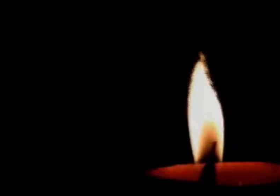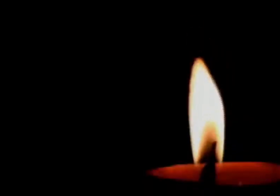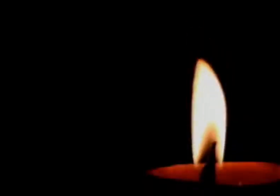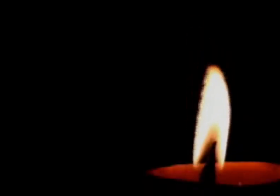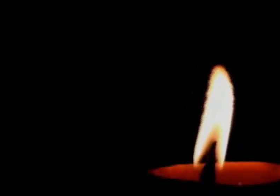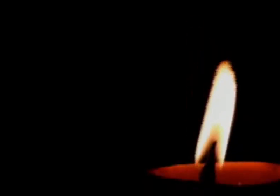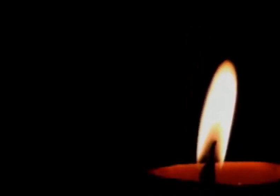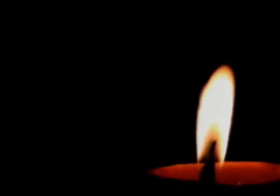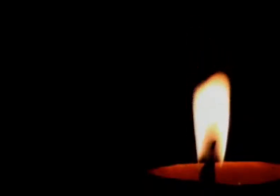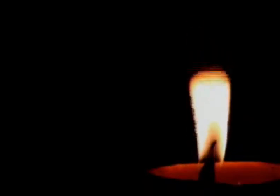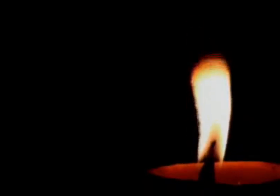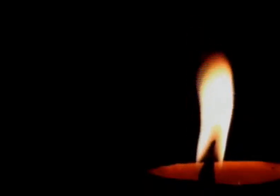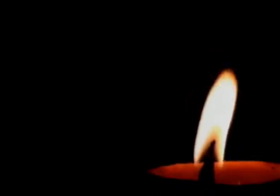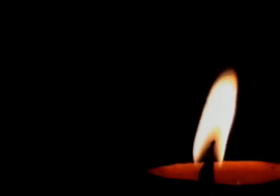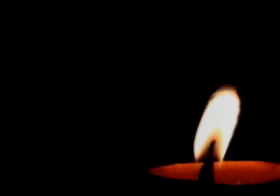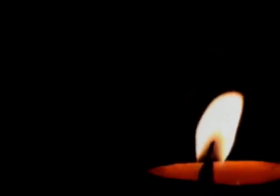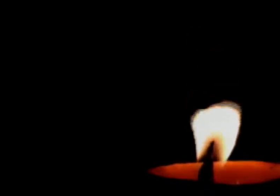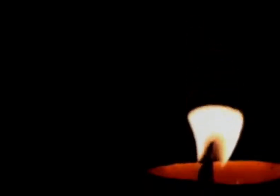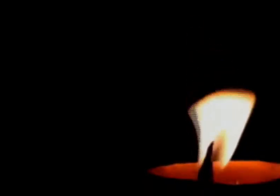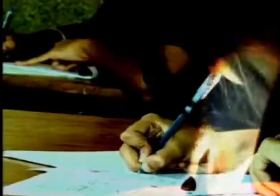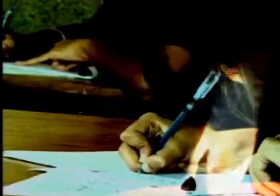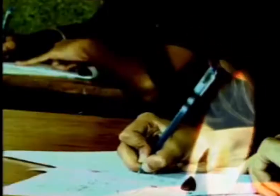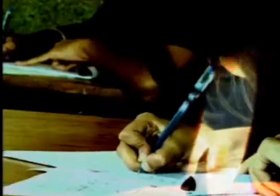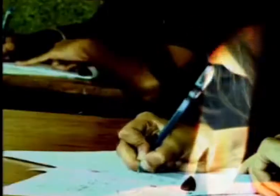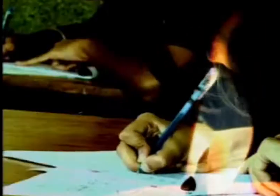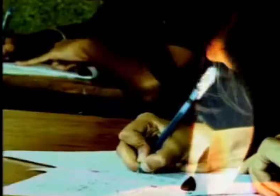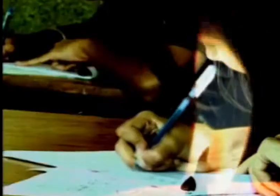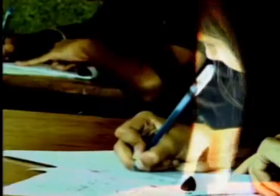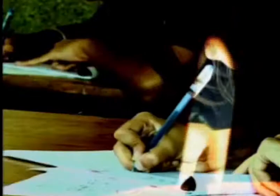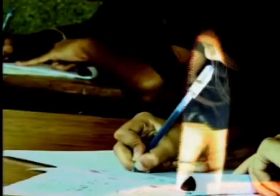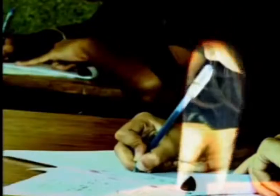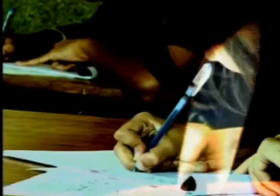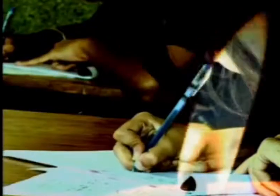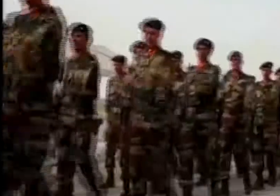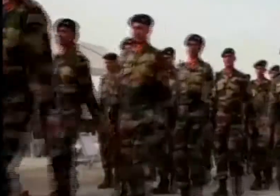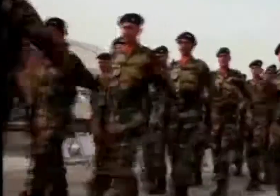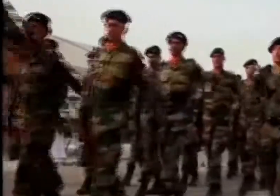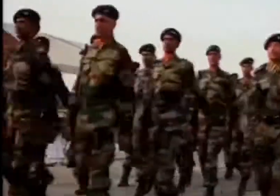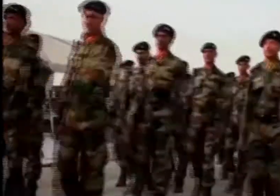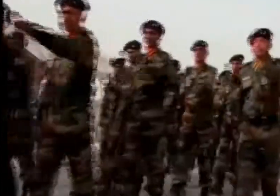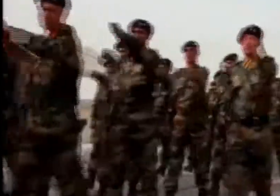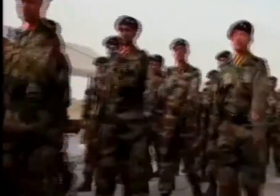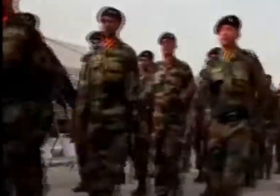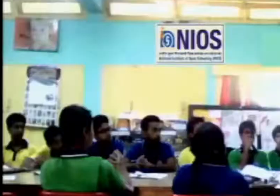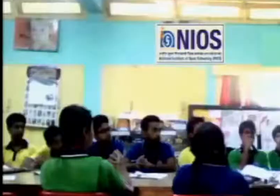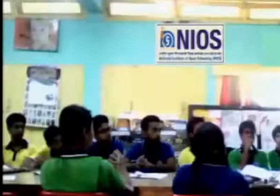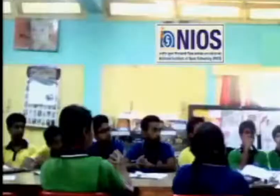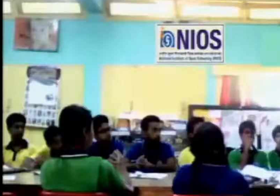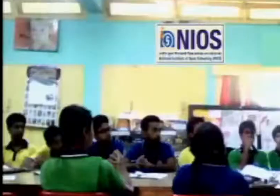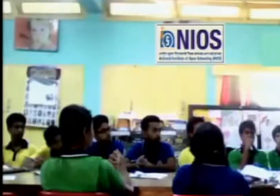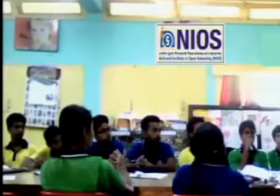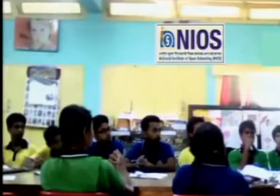अपना दीपक स्वयं बने हम अपना रास्ता